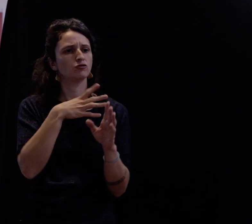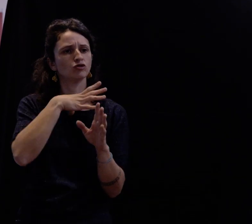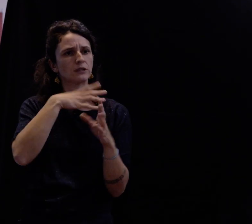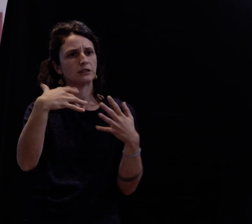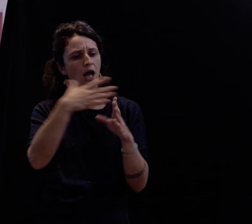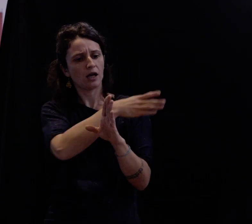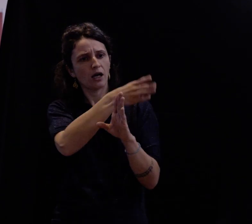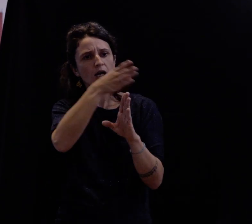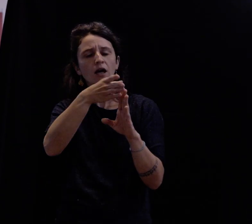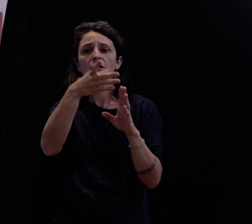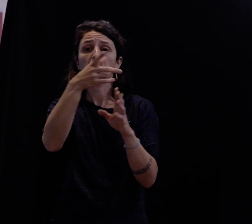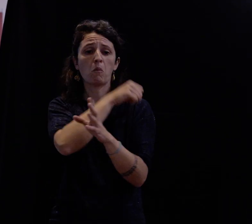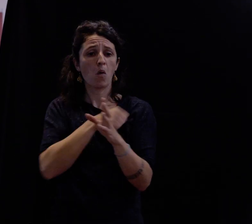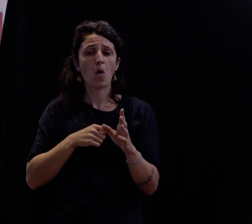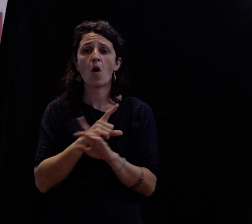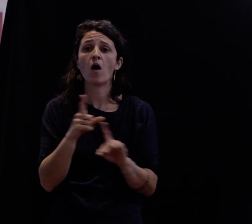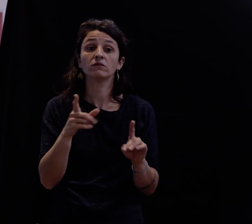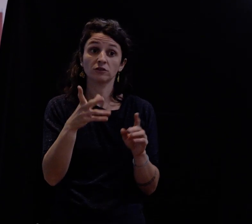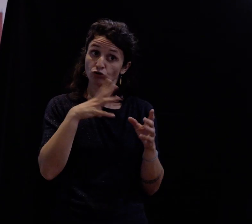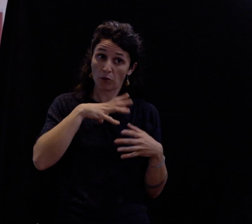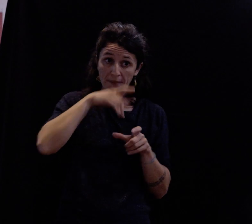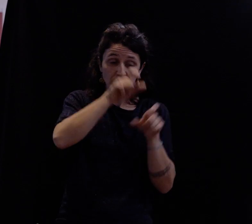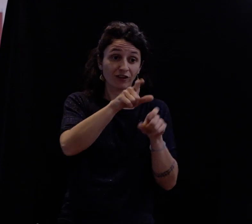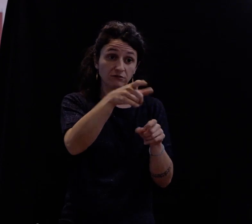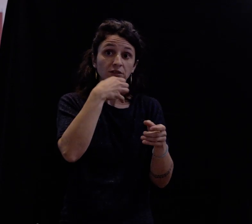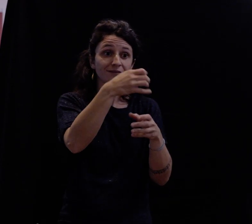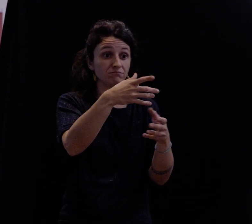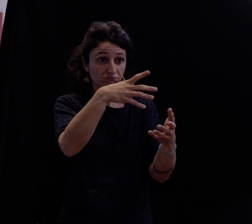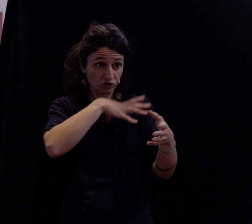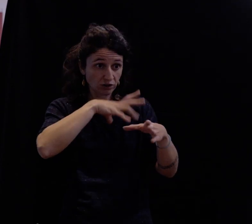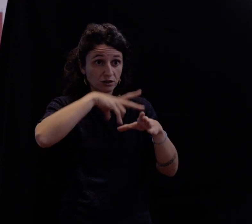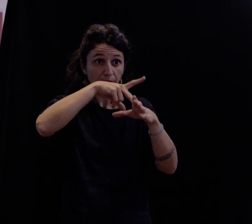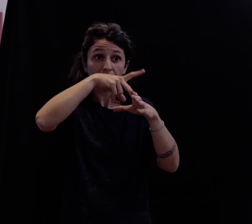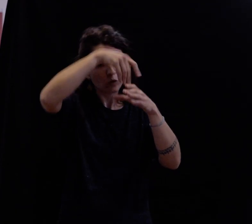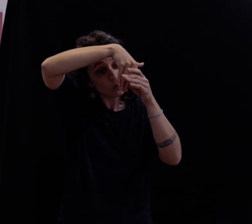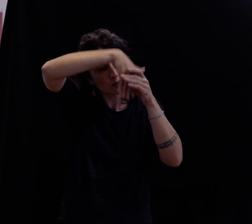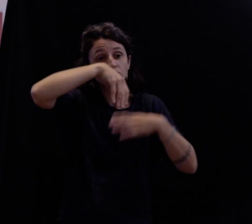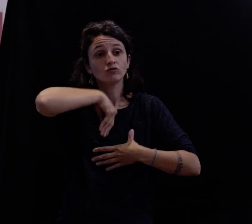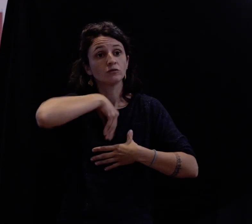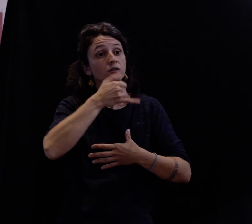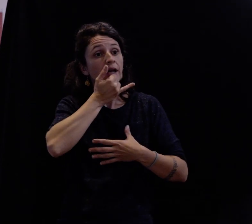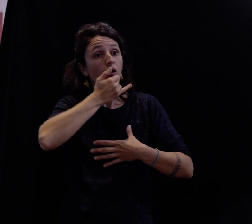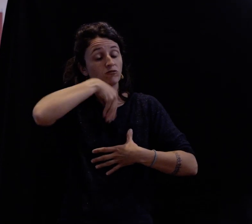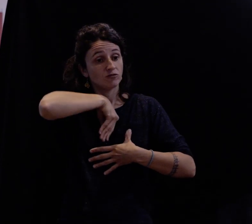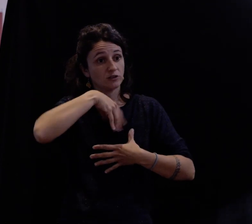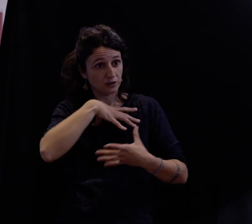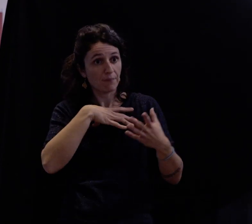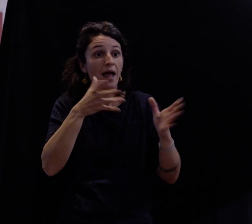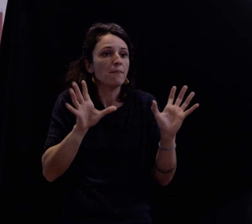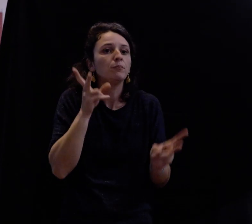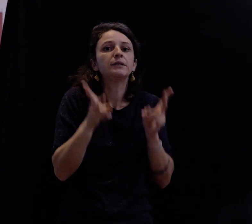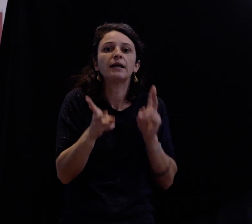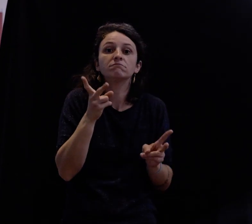voire même parfois il y a des gens qui ont l'anomalie et qui le savaient même pas parce qu'elles ont juste un petit problème d'une oreille qui fonctionne pas très bien, un rein qui est peut-être pas au bon